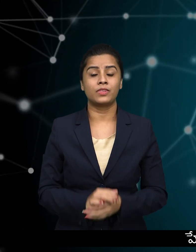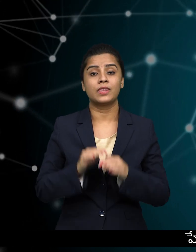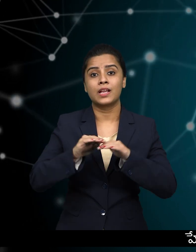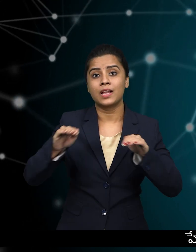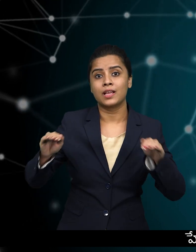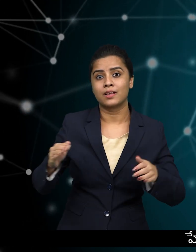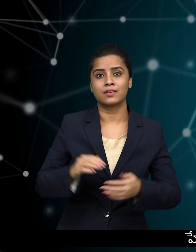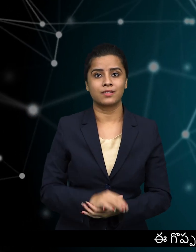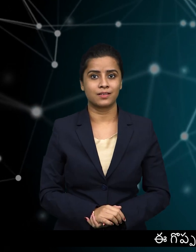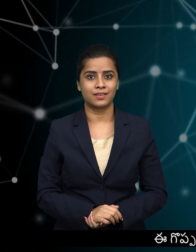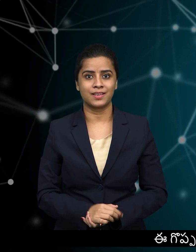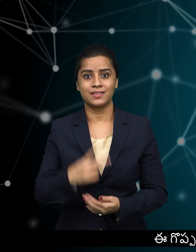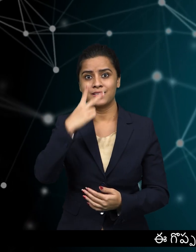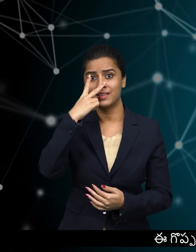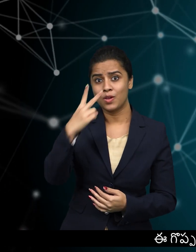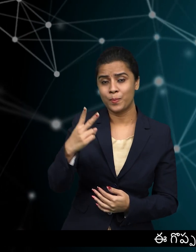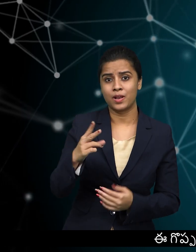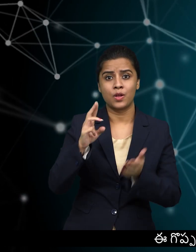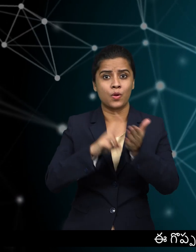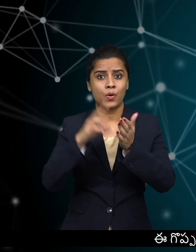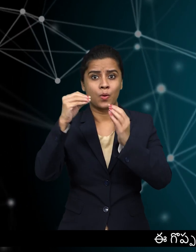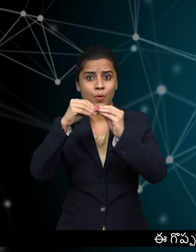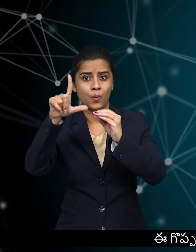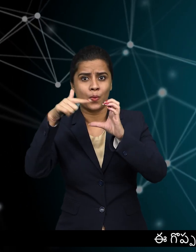హే పిల్లలారా, ఈ గొప్ప వ్యక్తిని చూడండి.